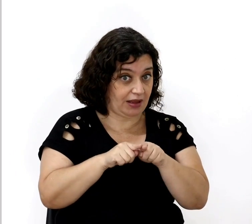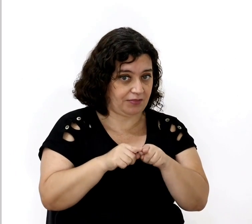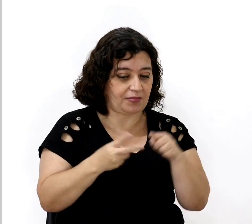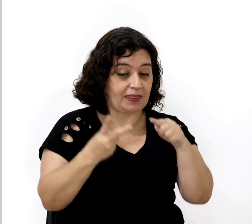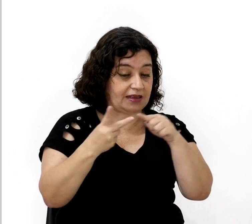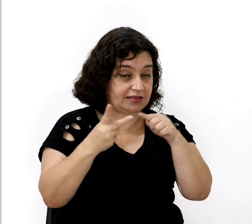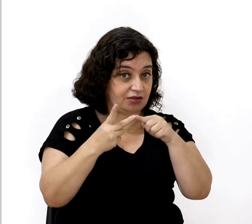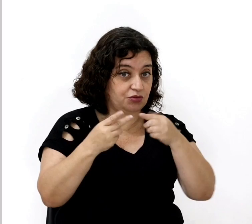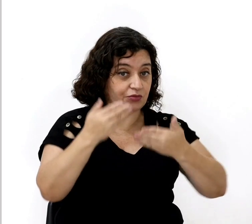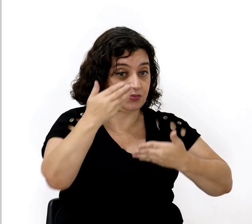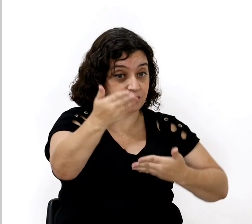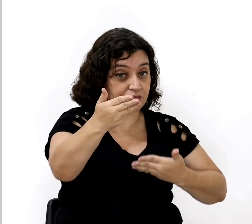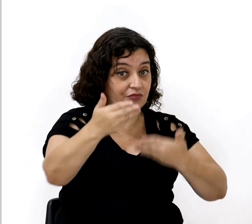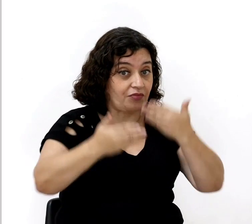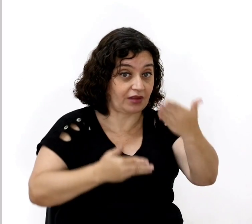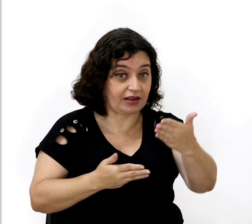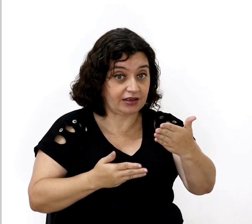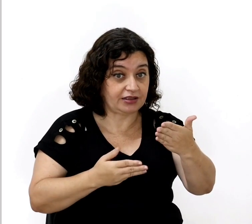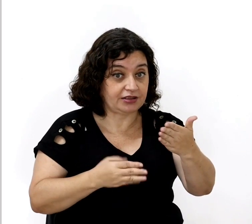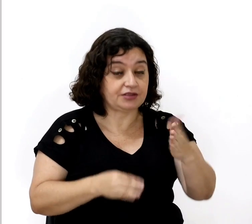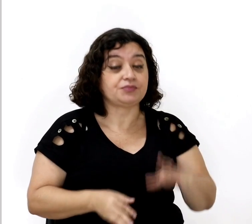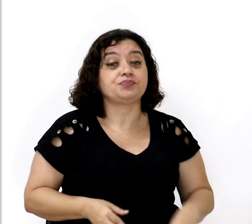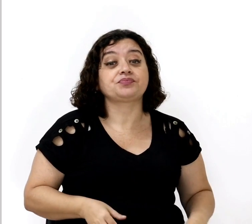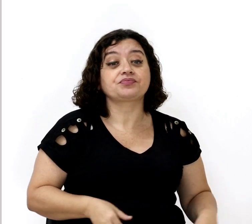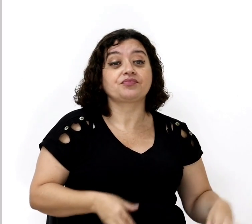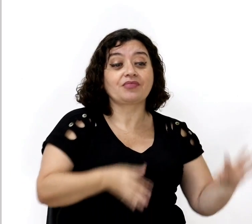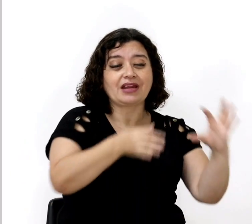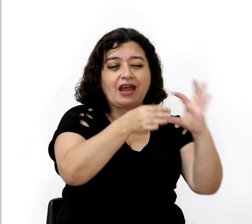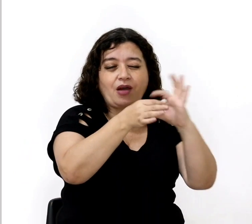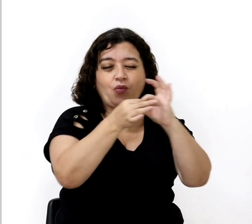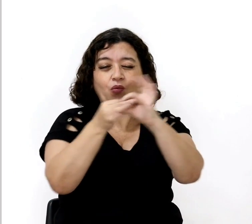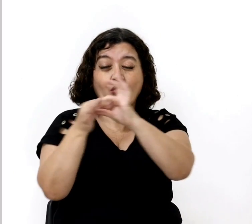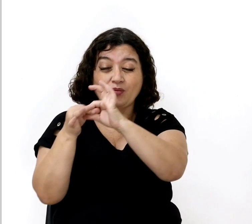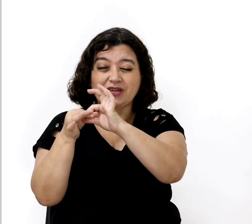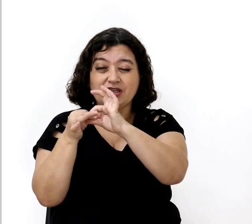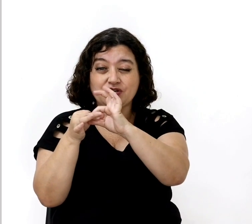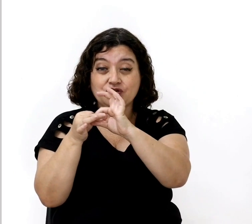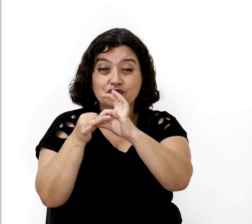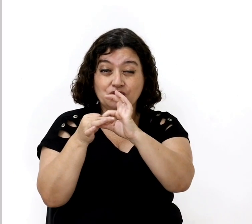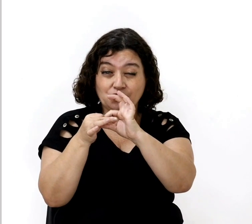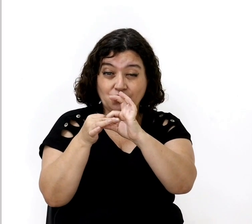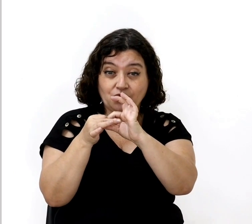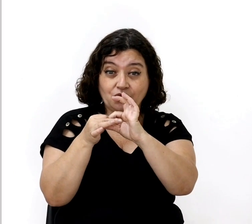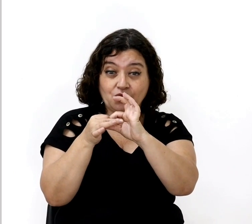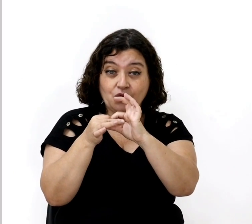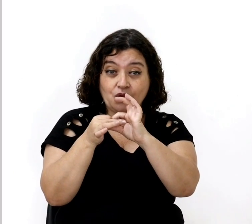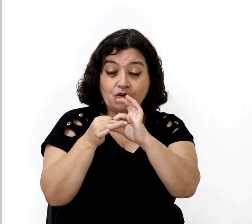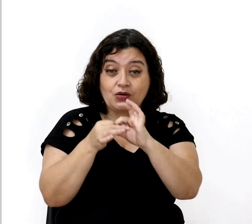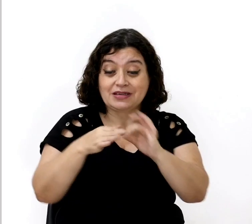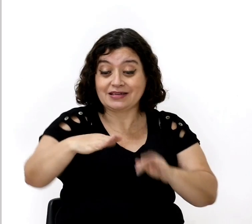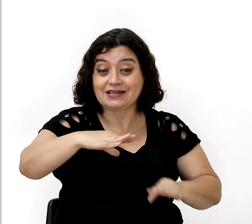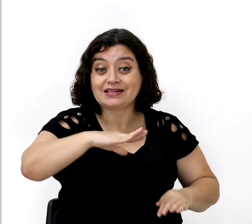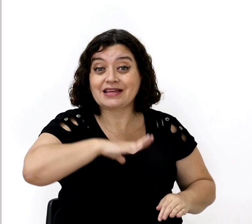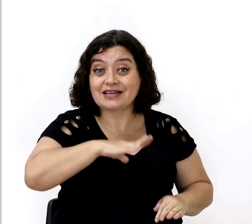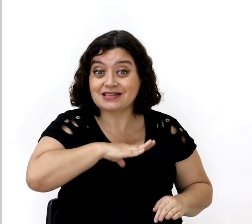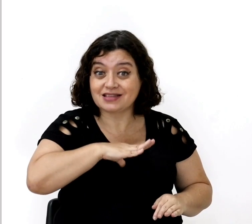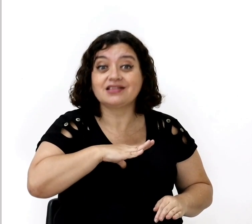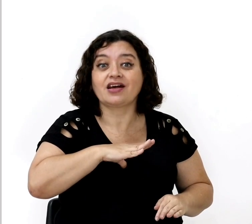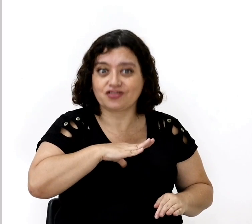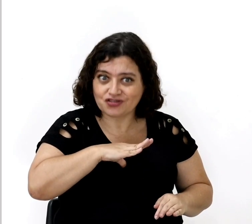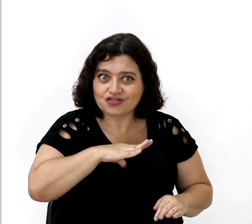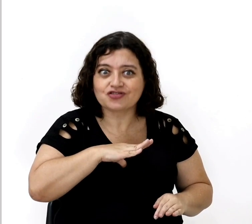outros em 1 de Pedro tem um contexto urbano, um contexto da cidade. Então é abrangente e